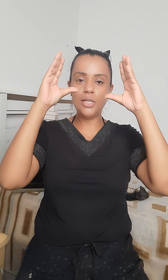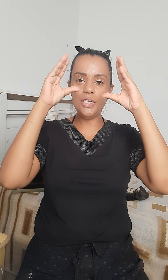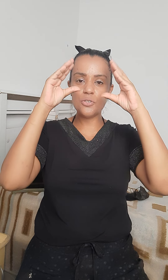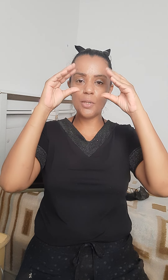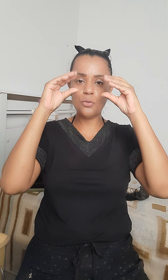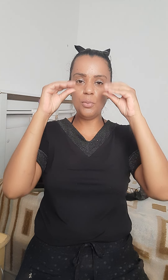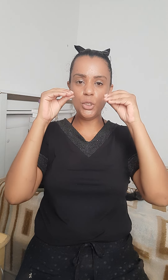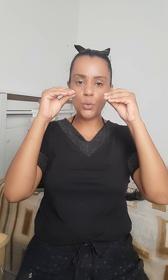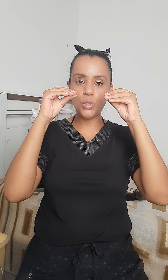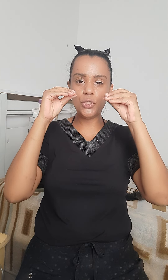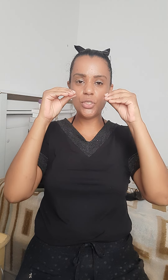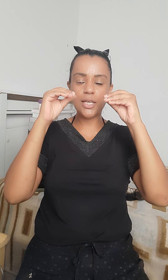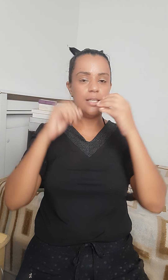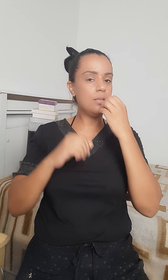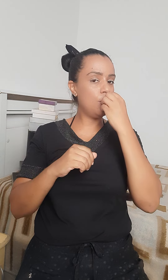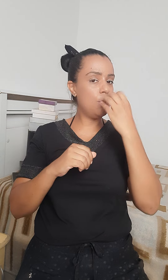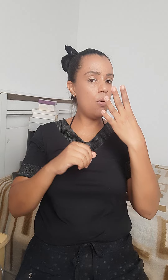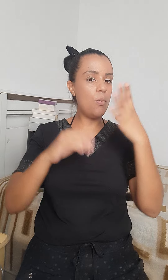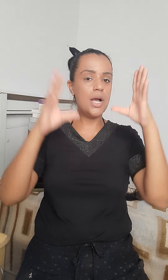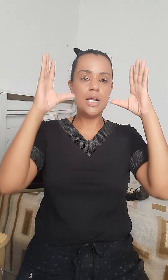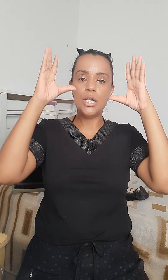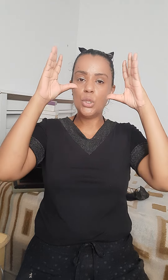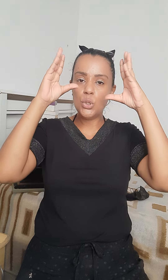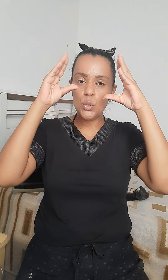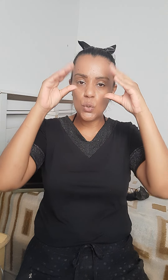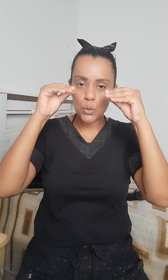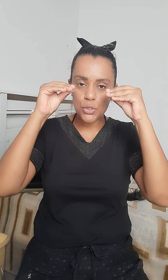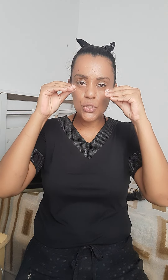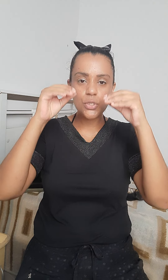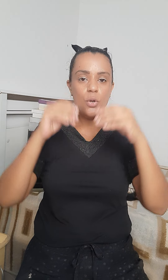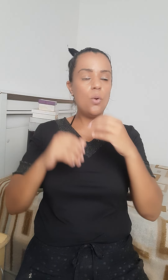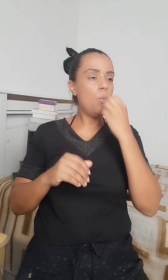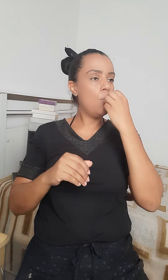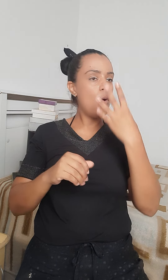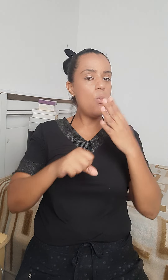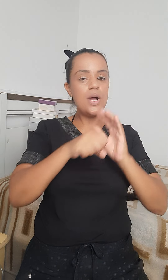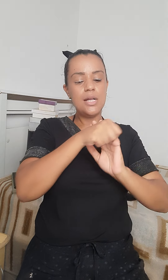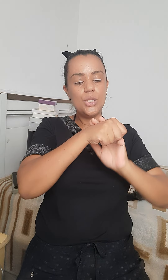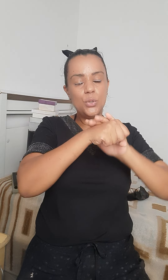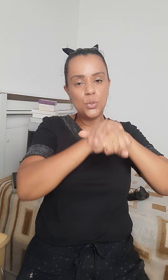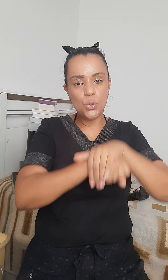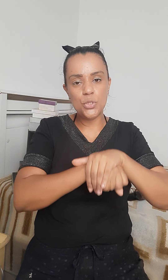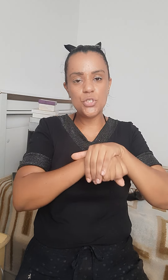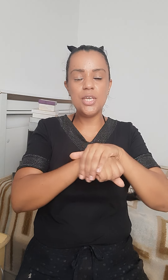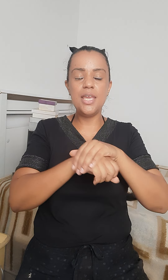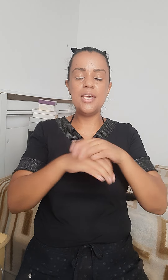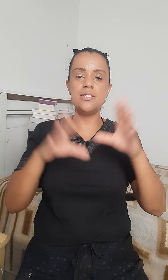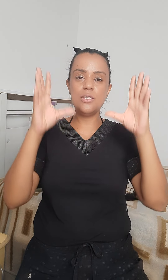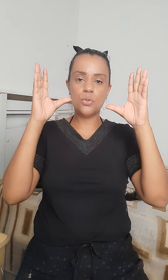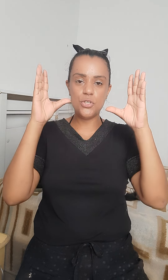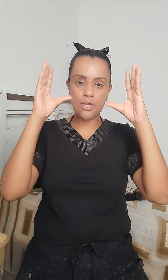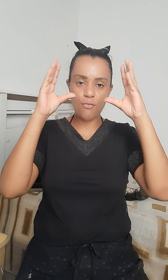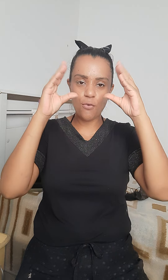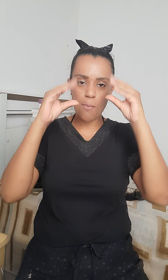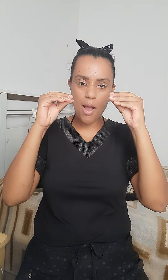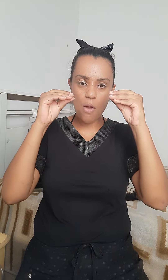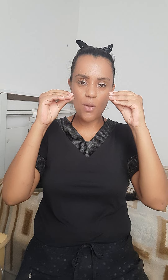olhinhos para dormir. Noite, tá? Então, boa noite ou boa noite. Esse noite é informal,